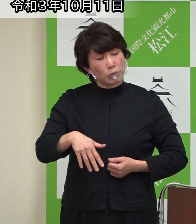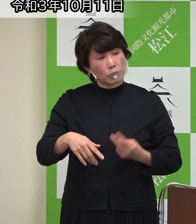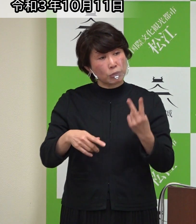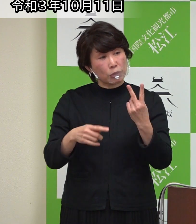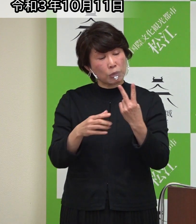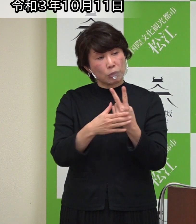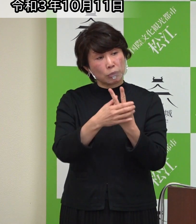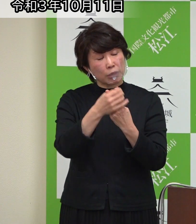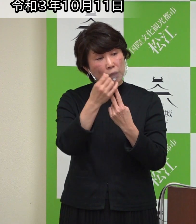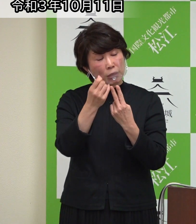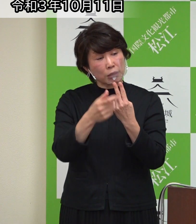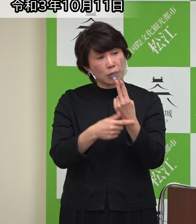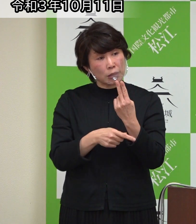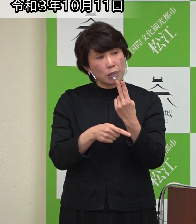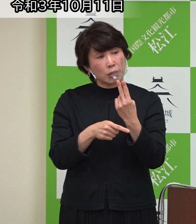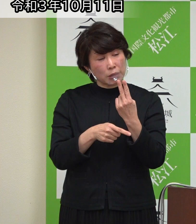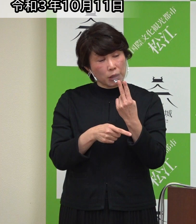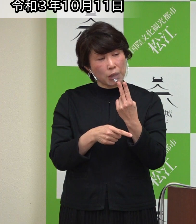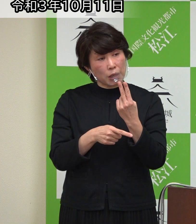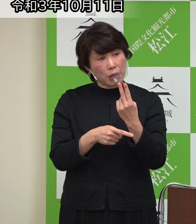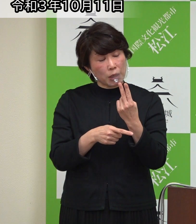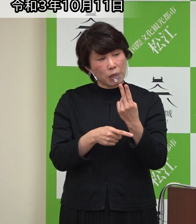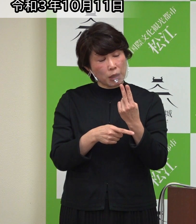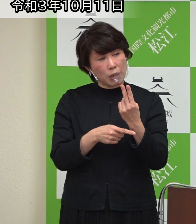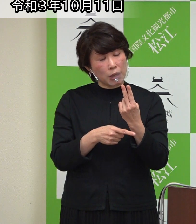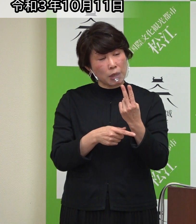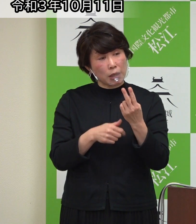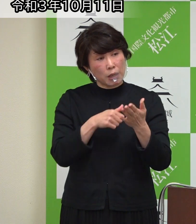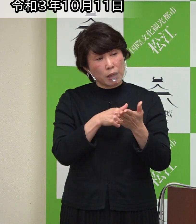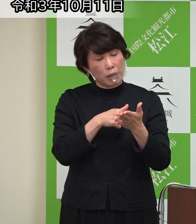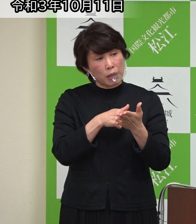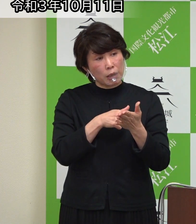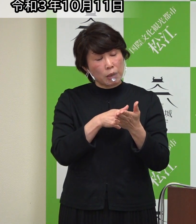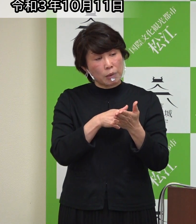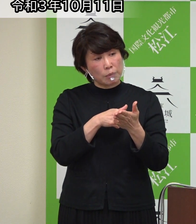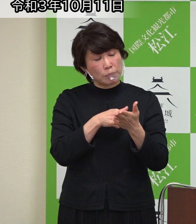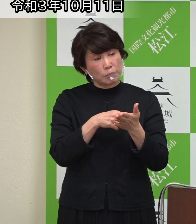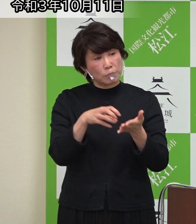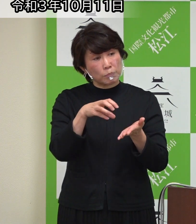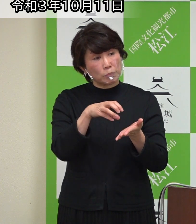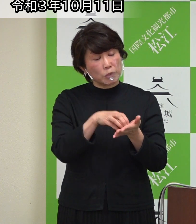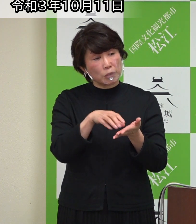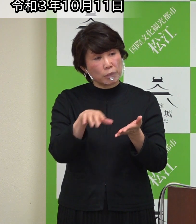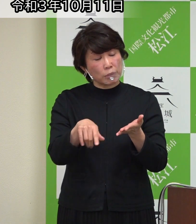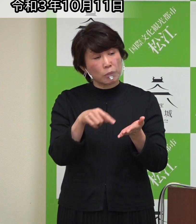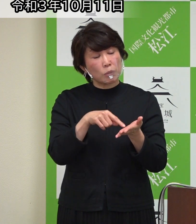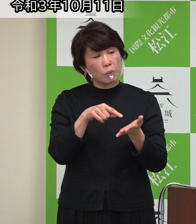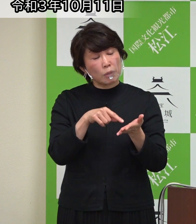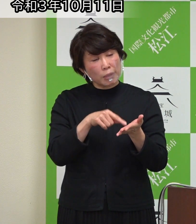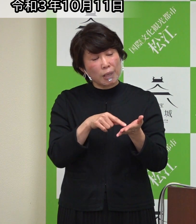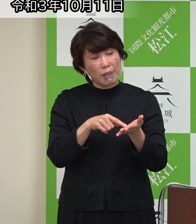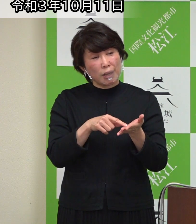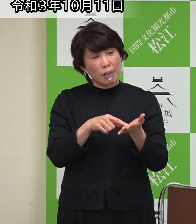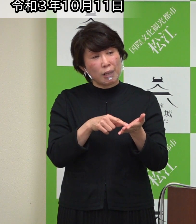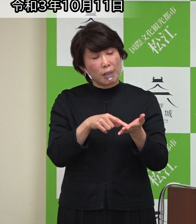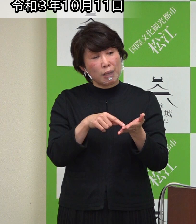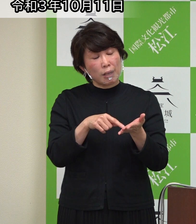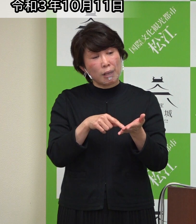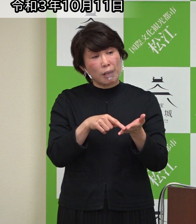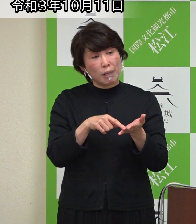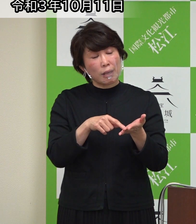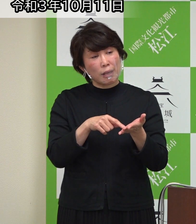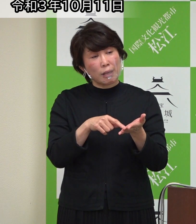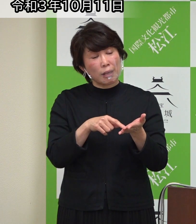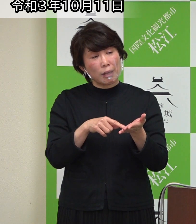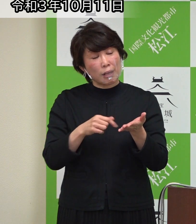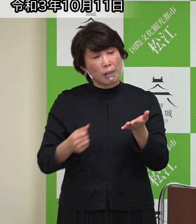人たちが投稿していることが多くて、でその2人がなんかすごくキャラが立ってて、バズマフってそのいくつ